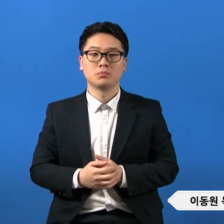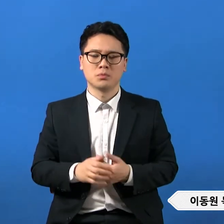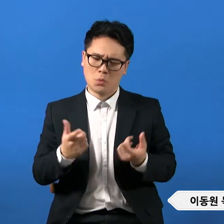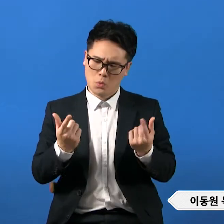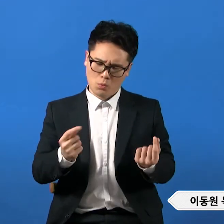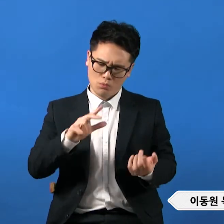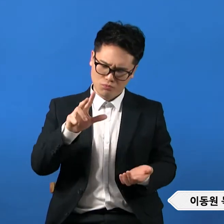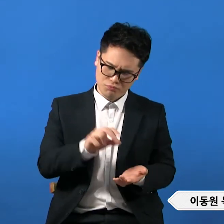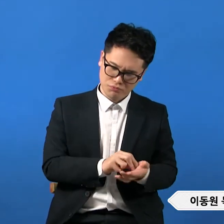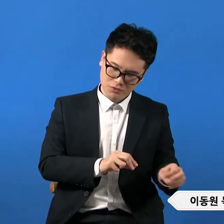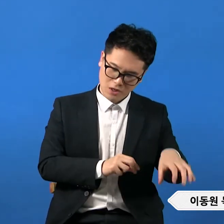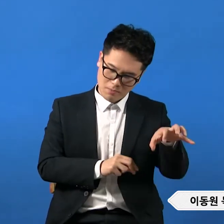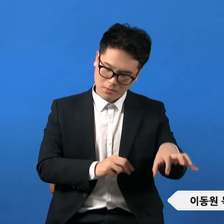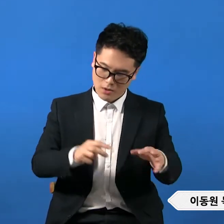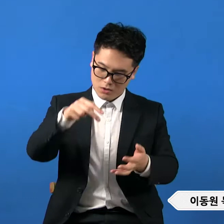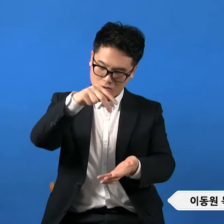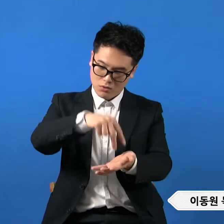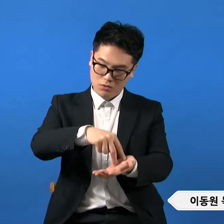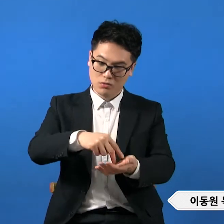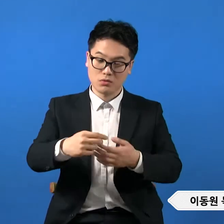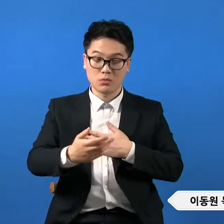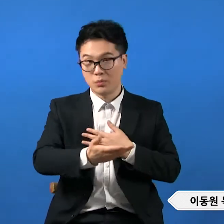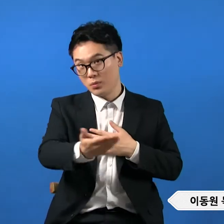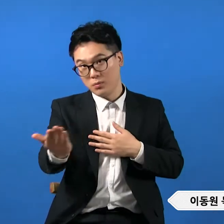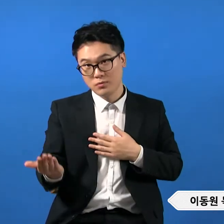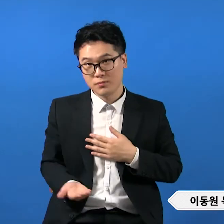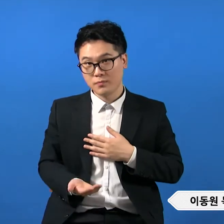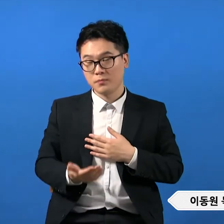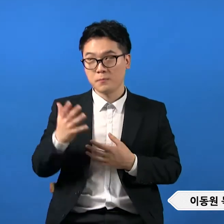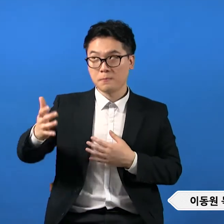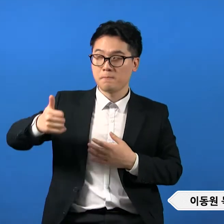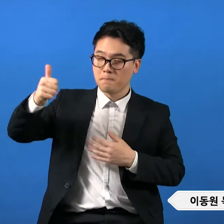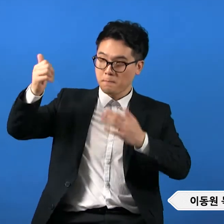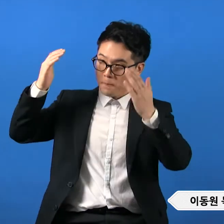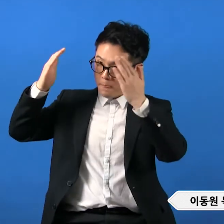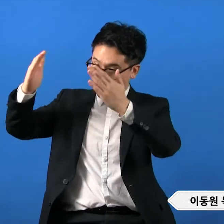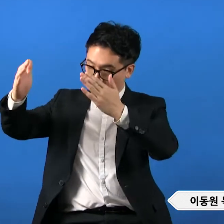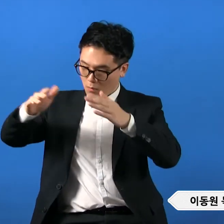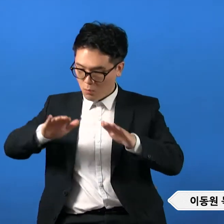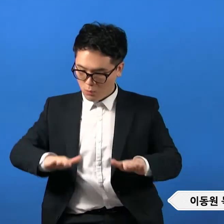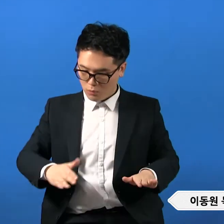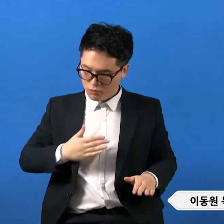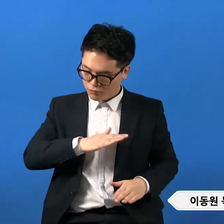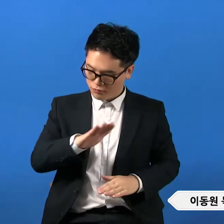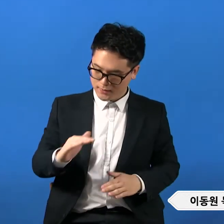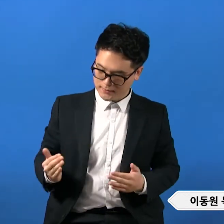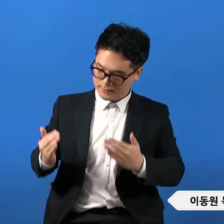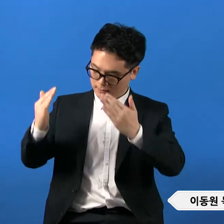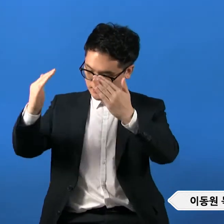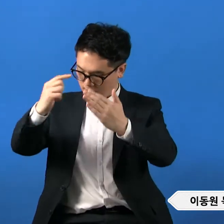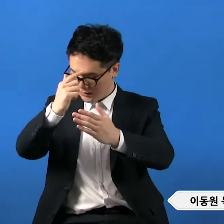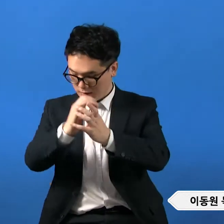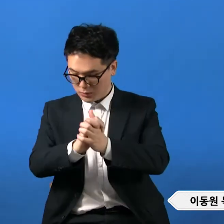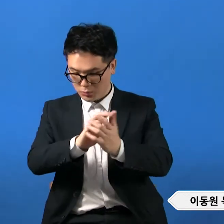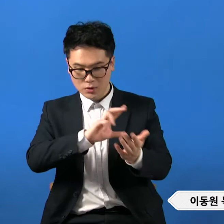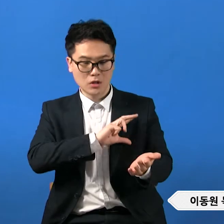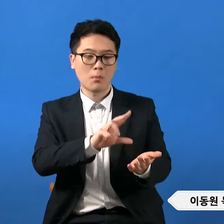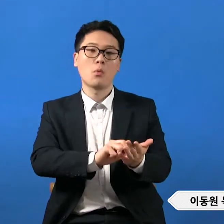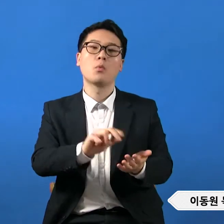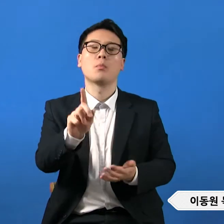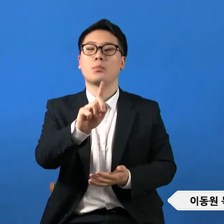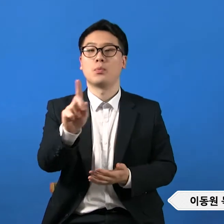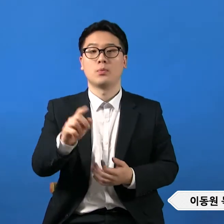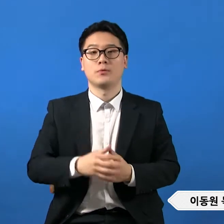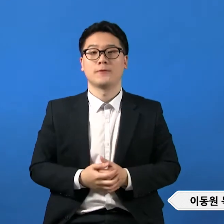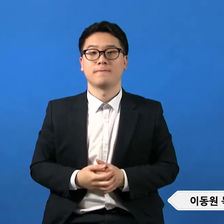앞에 서 있는 여러분과 저도 하나님을 향해서 오늘 우리가 드려야 할 기도의 제목은 도대체 무엇일까요?